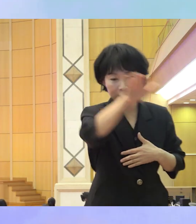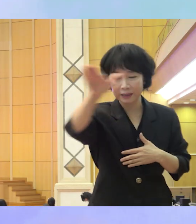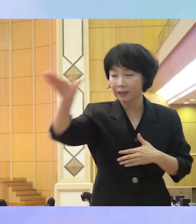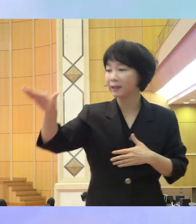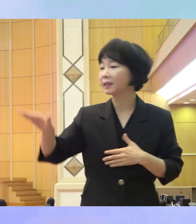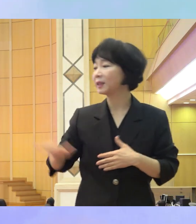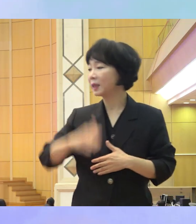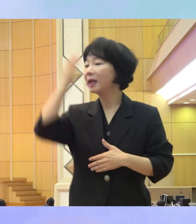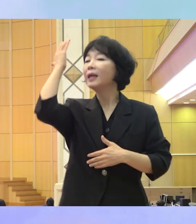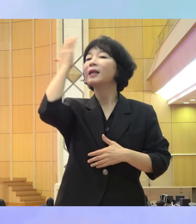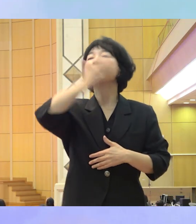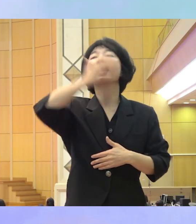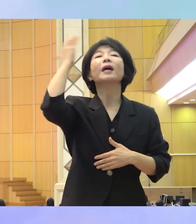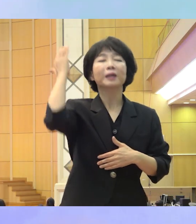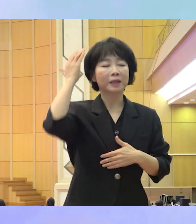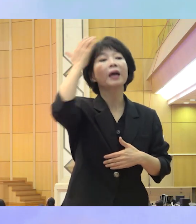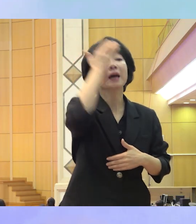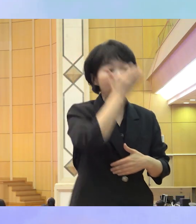우리를